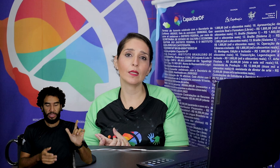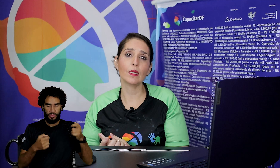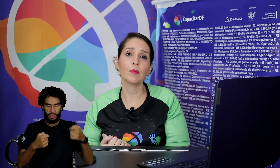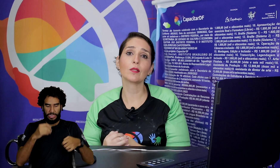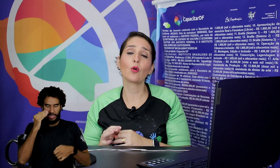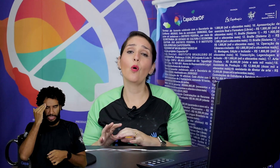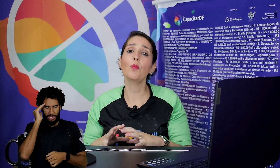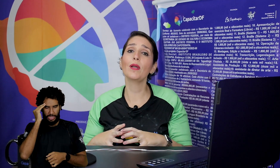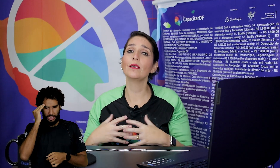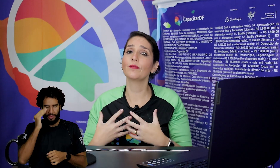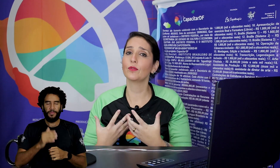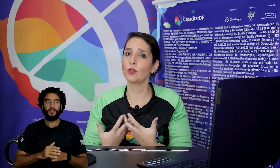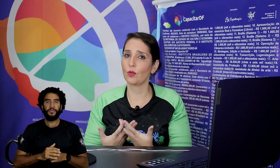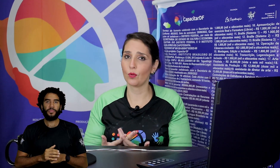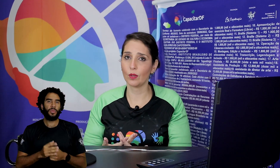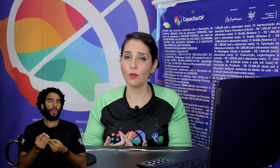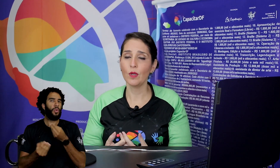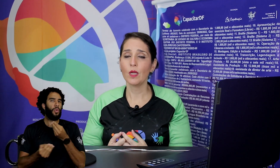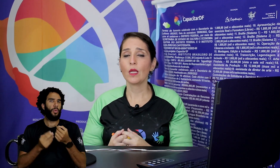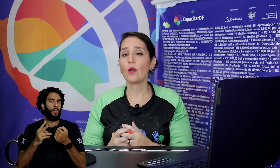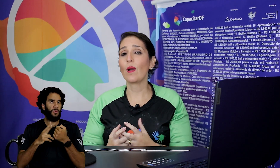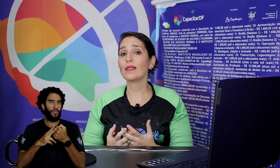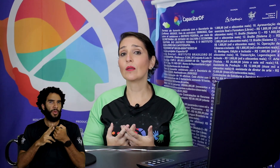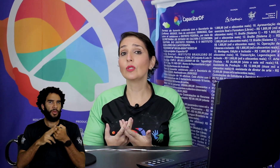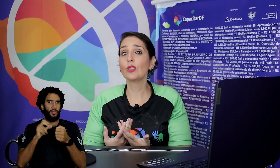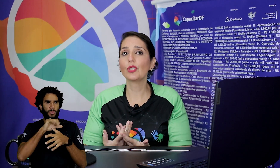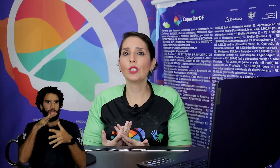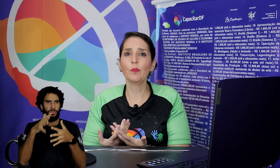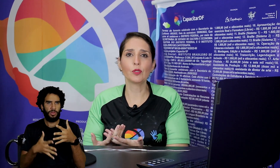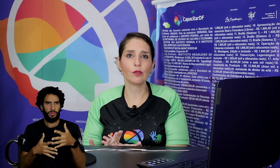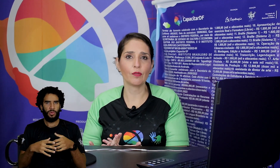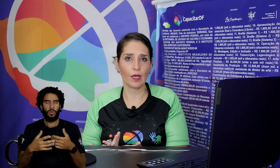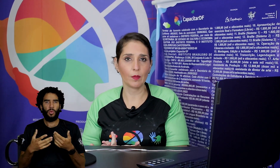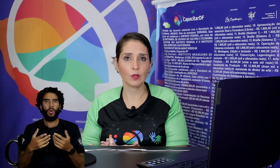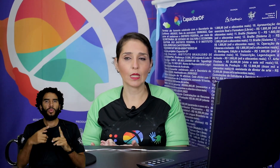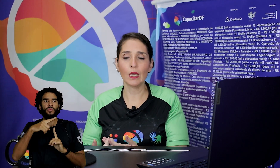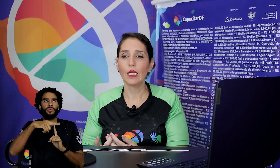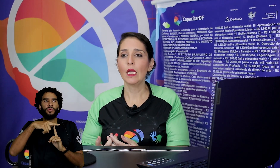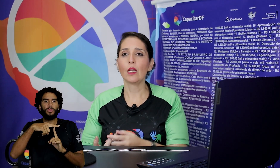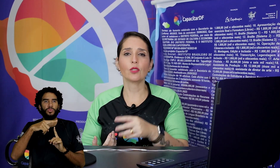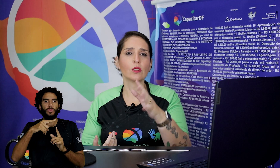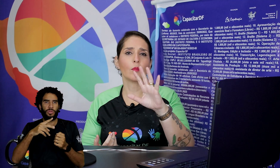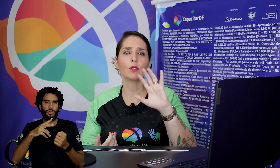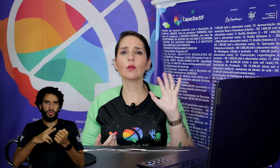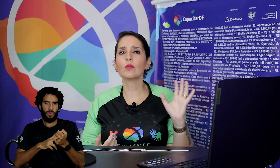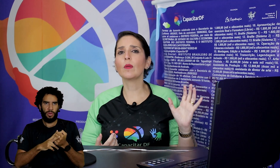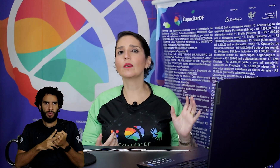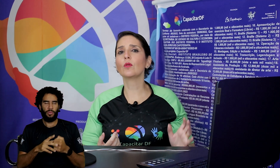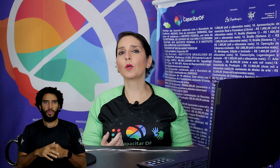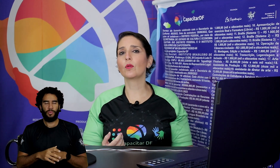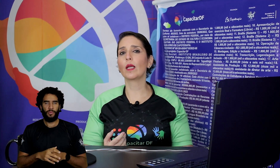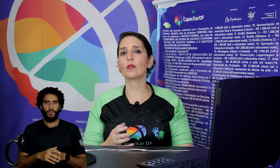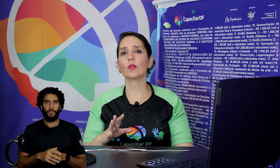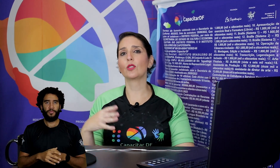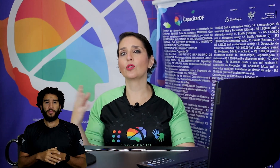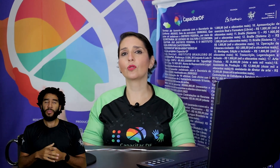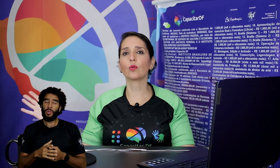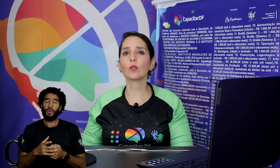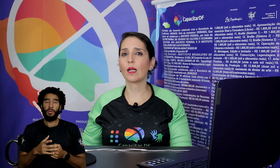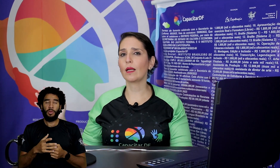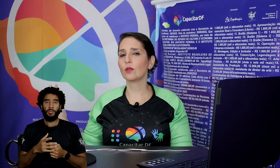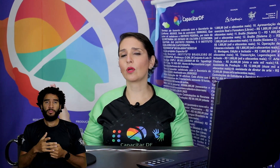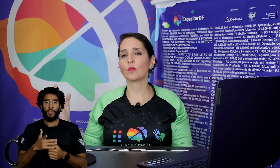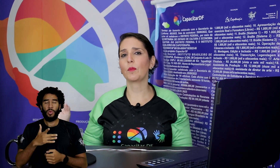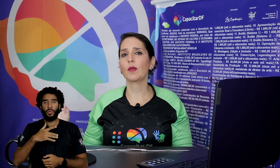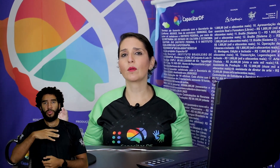verbos em Libras, como eles funcionam e quais são os tipos de verbos, né? A gente está muito acostumado no português, quando a gente